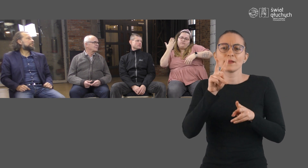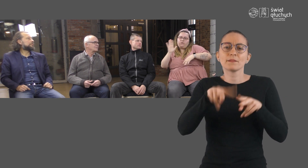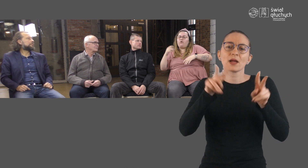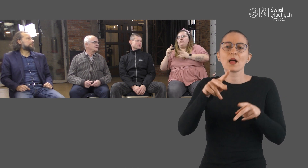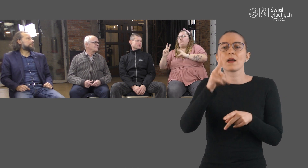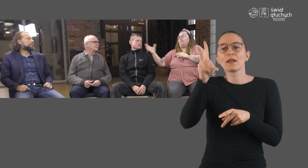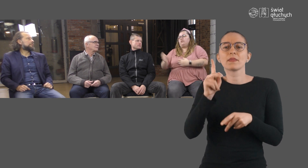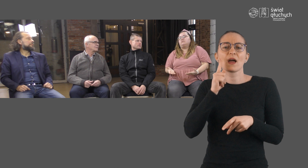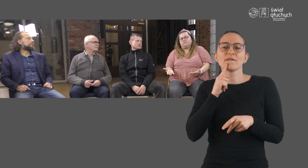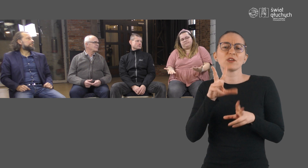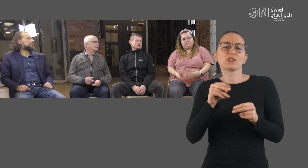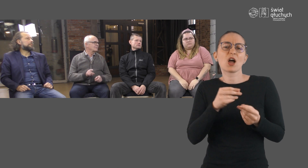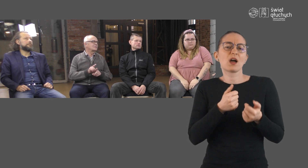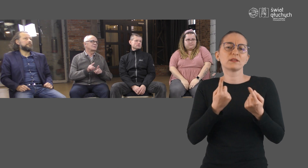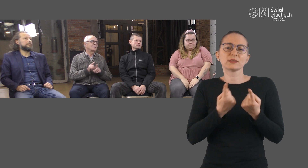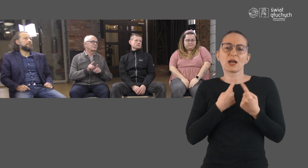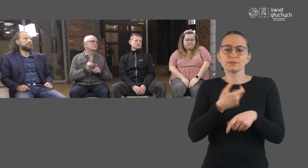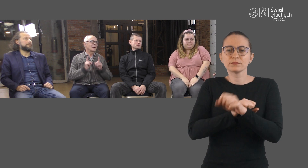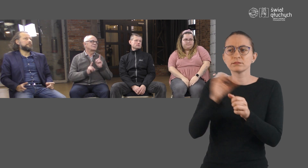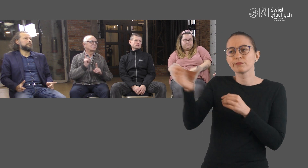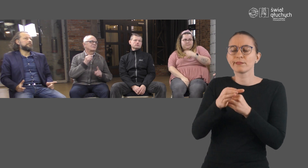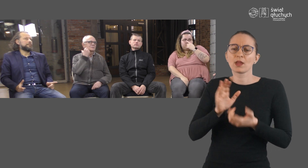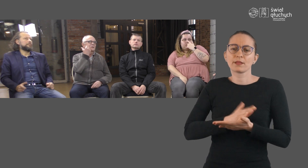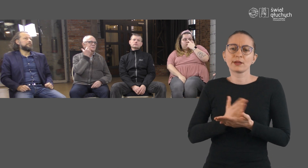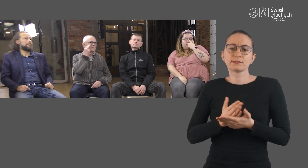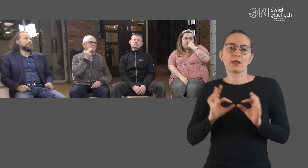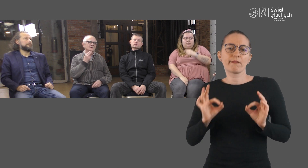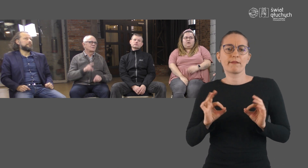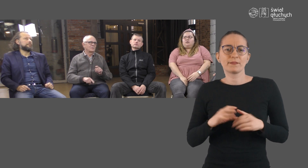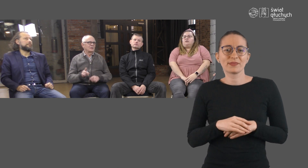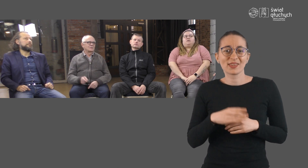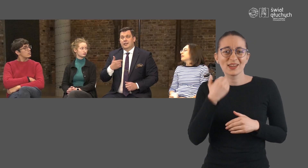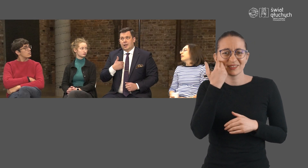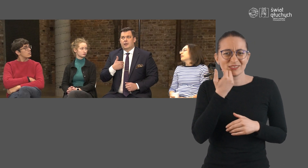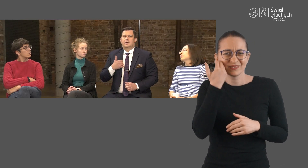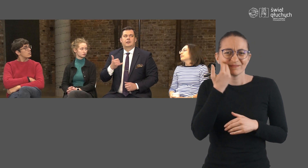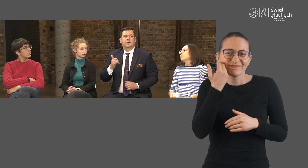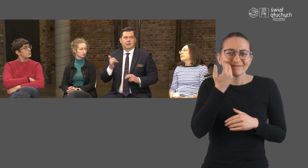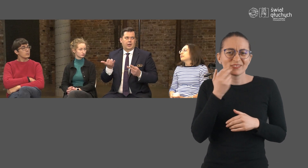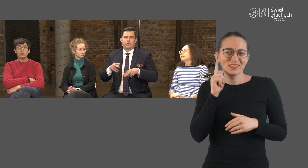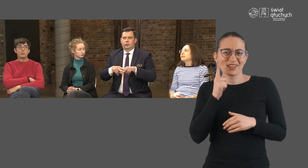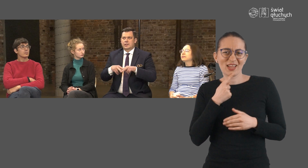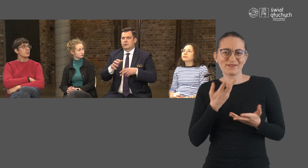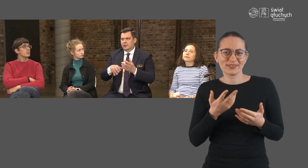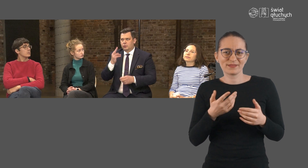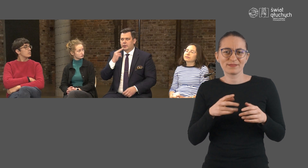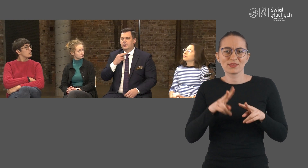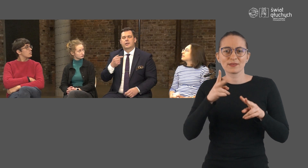Część osób głuchych woli, żeby po prostu był tłumacz w każdej sytuacji. No, normalne, żeby się